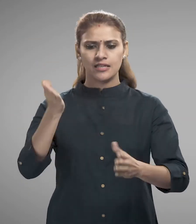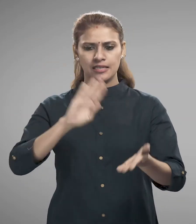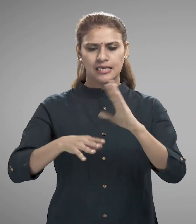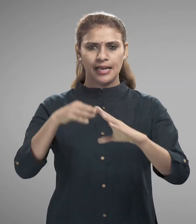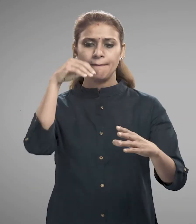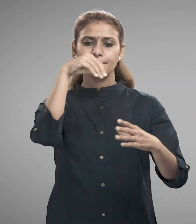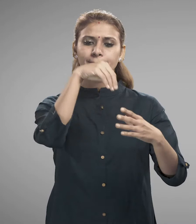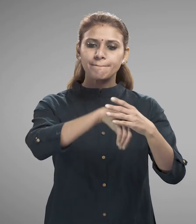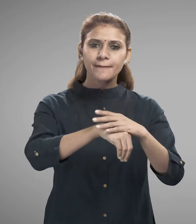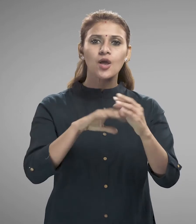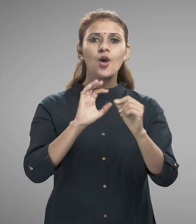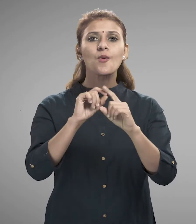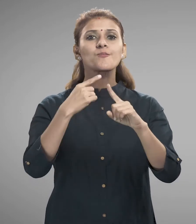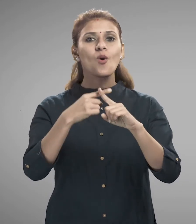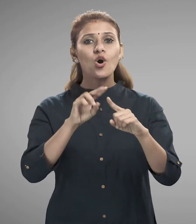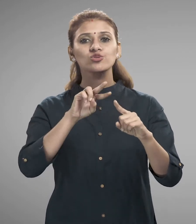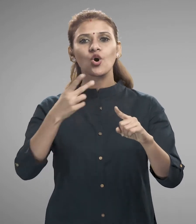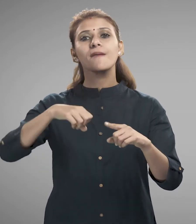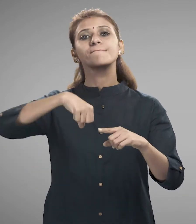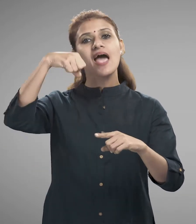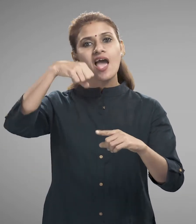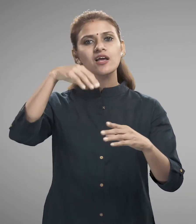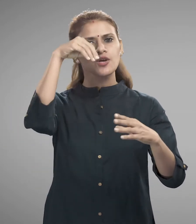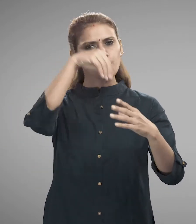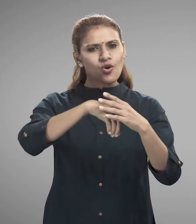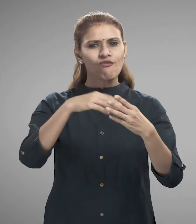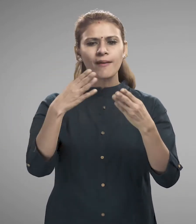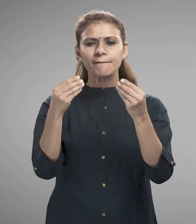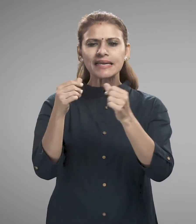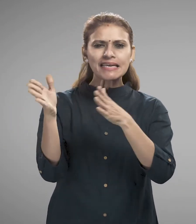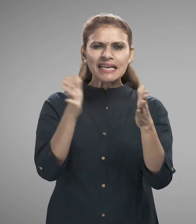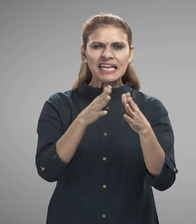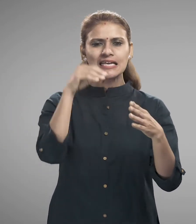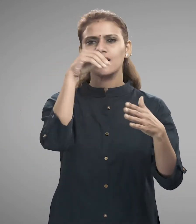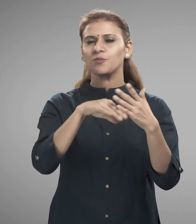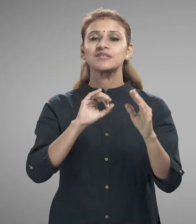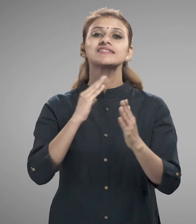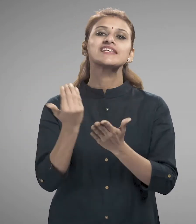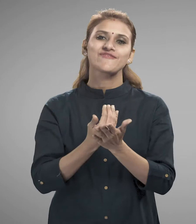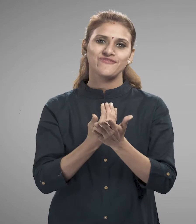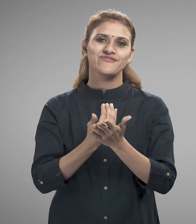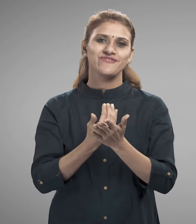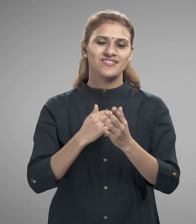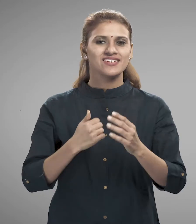कपड़े को साफ डिब्बे या थैले में रखें ताकि उसमें धूल, कीड़े या नमी ना जा